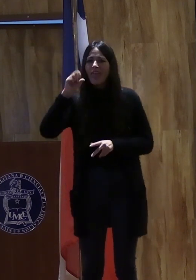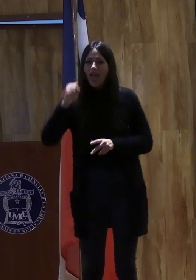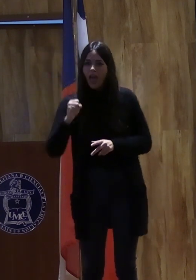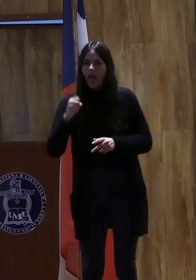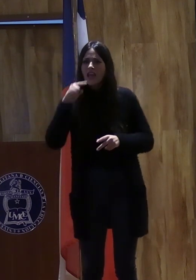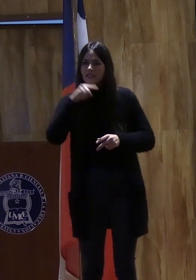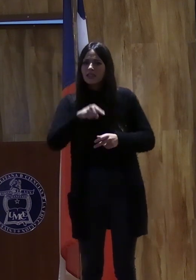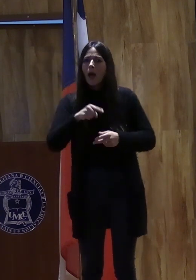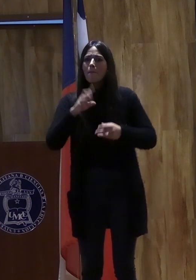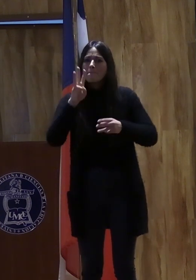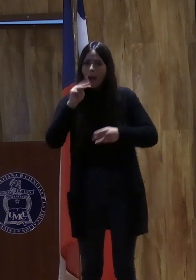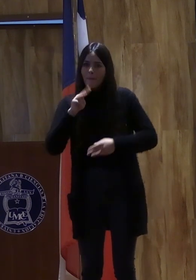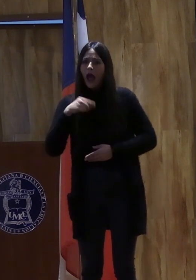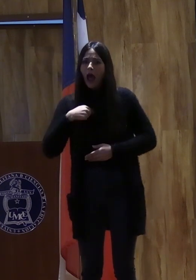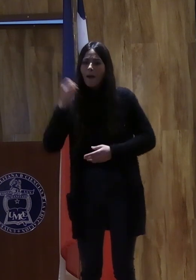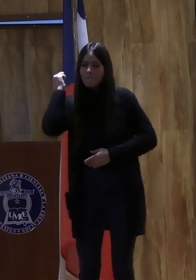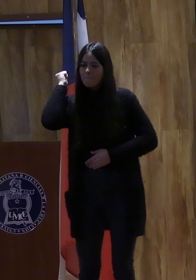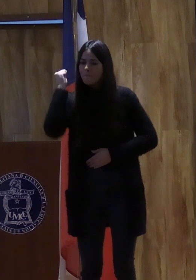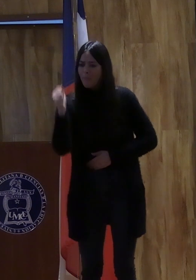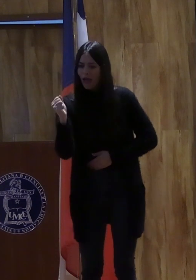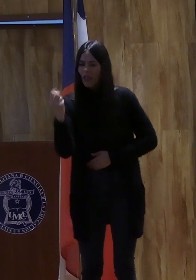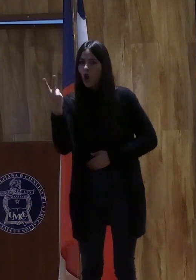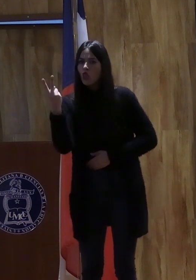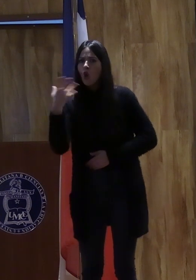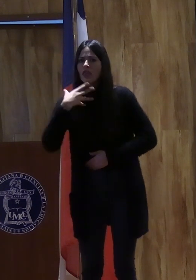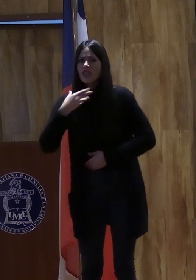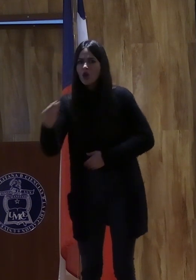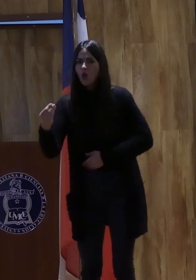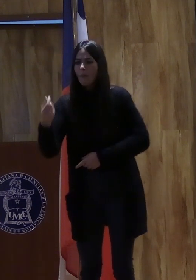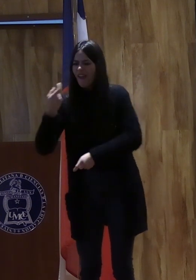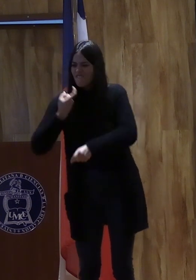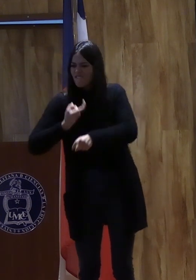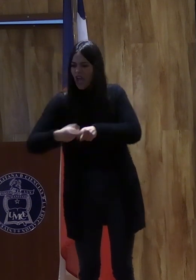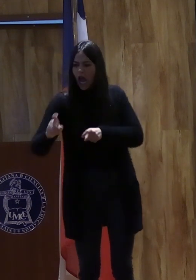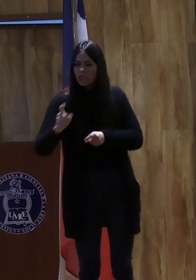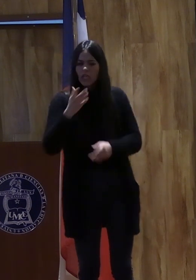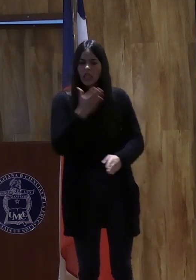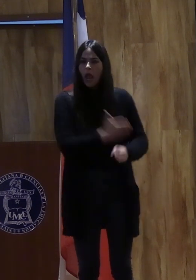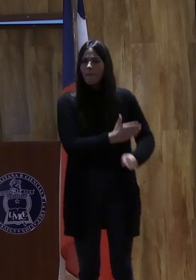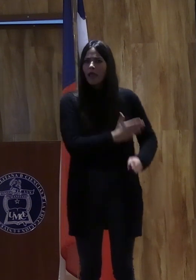madre que mata a sus 2 hijos para vengarse del amante que la dejó